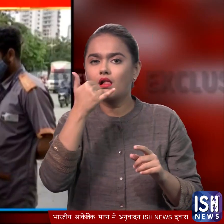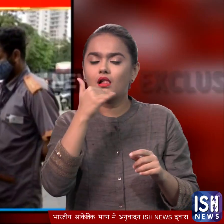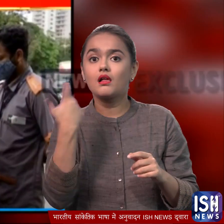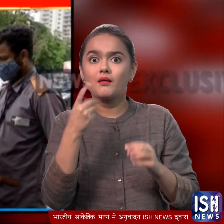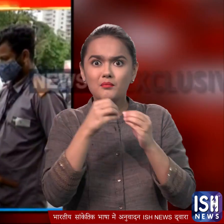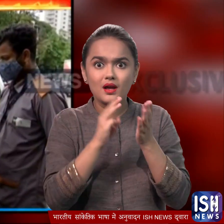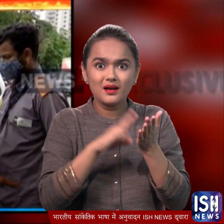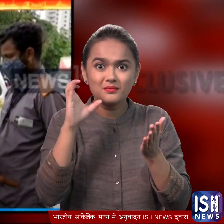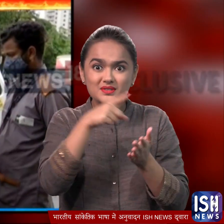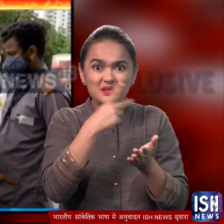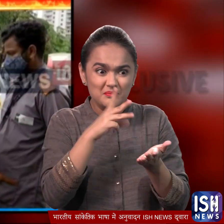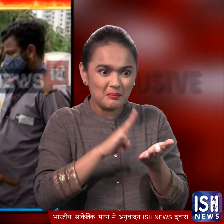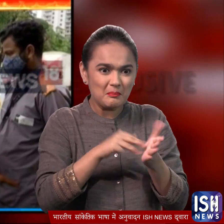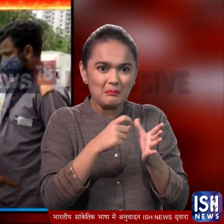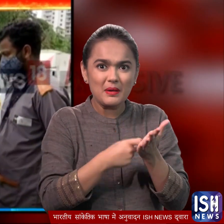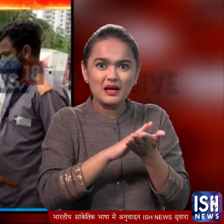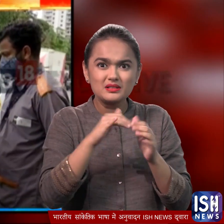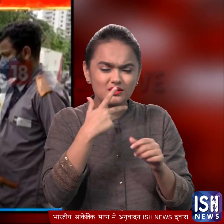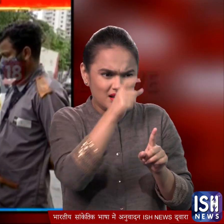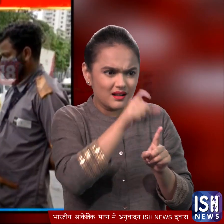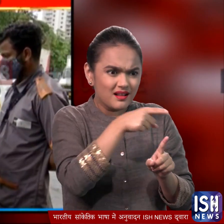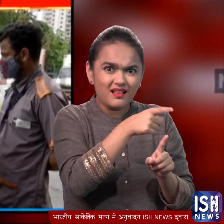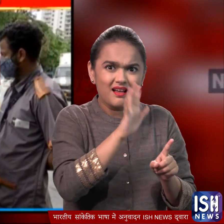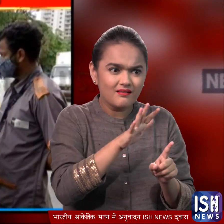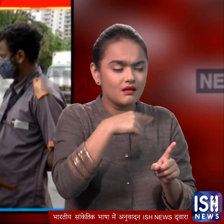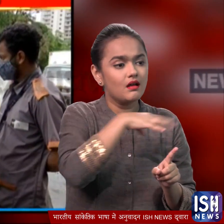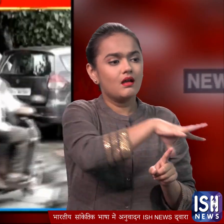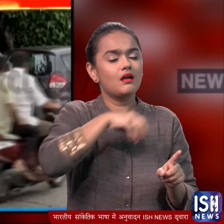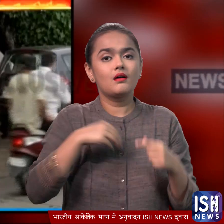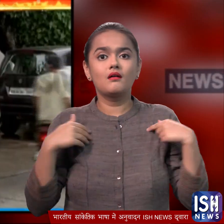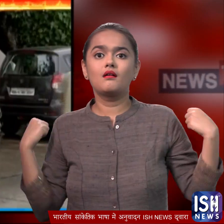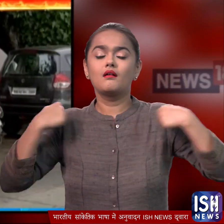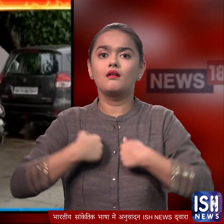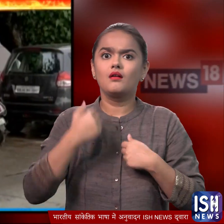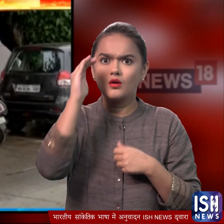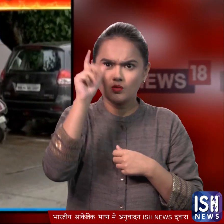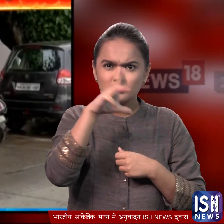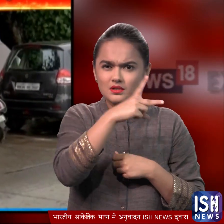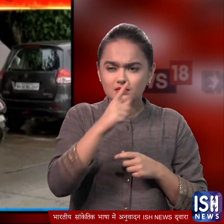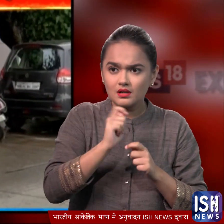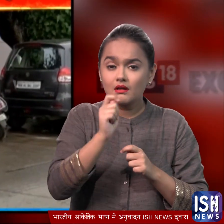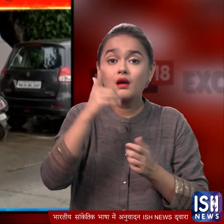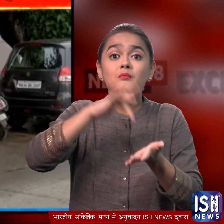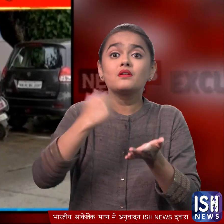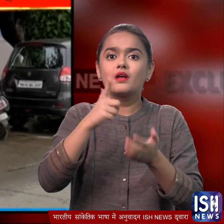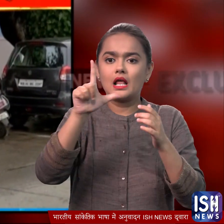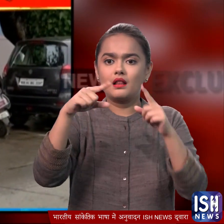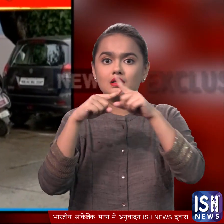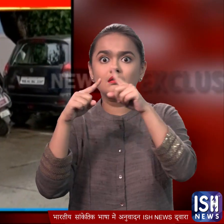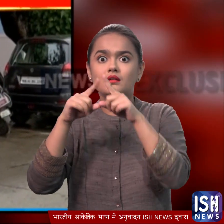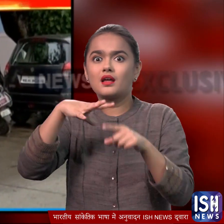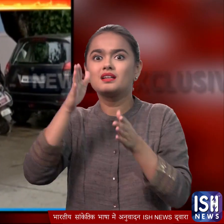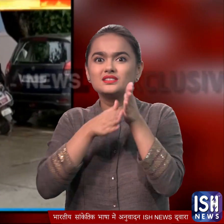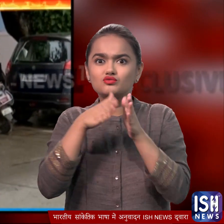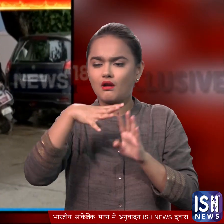गया जिसके सदस्यों ने बीएमसी के मार्शल बनकर लोगों से ठगी करना शुरू कर दिया। उसी गिरोह के कुछ लोगों को न्यूज 18 की टीम ने लोकमान्य तिलक